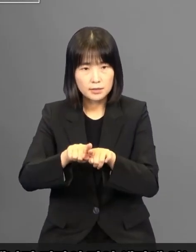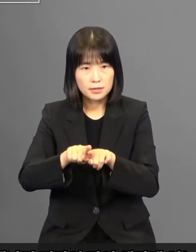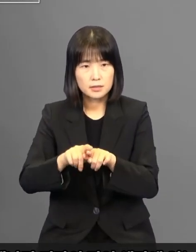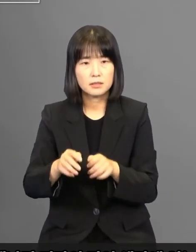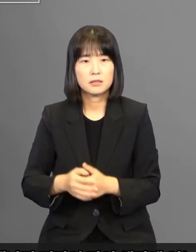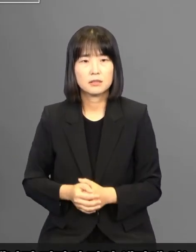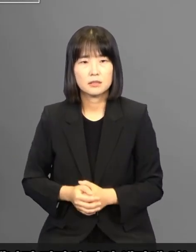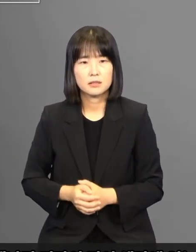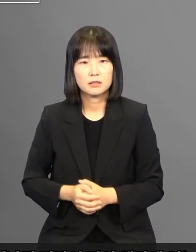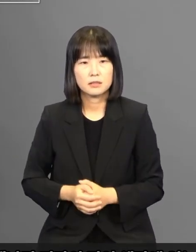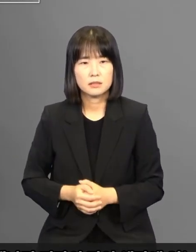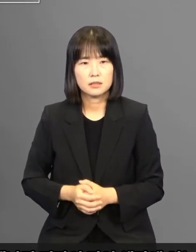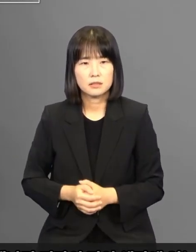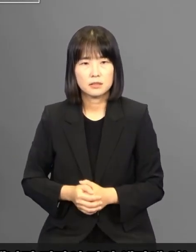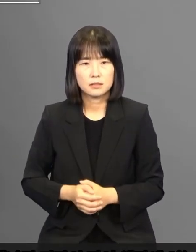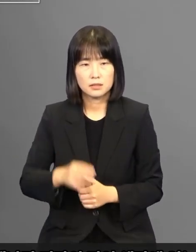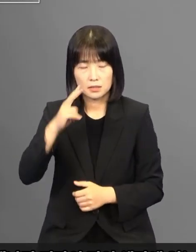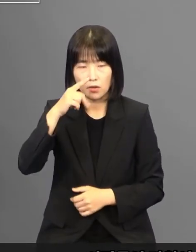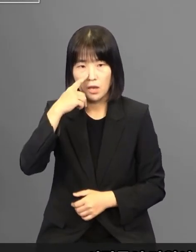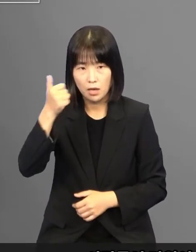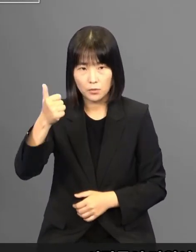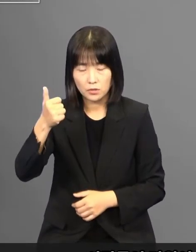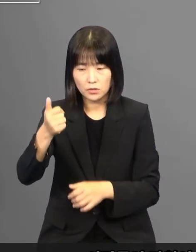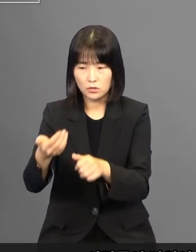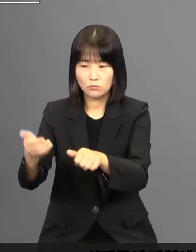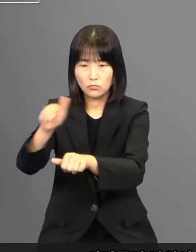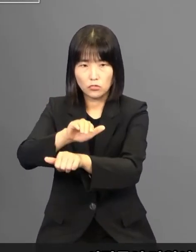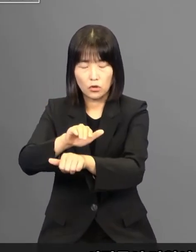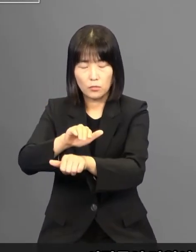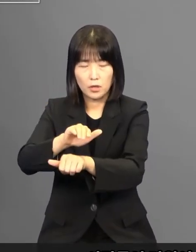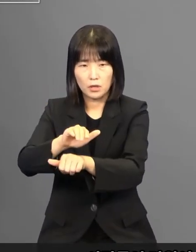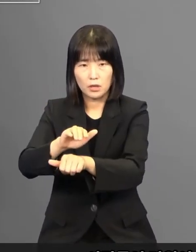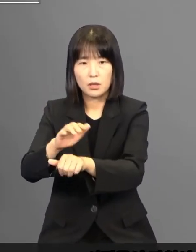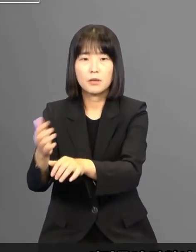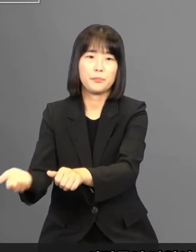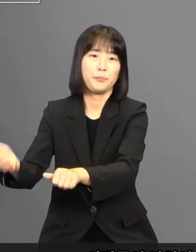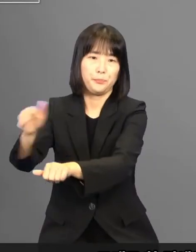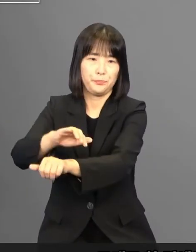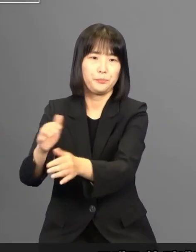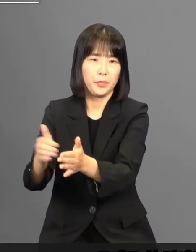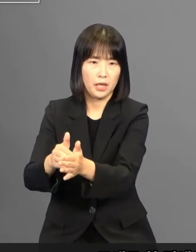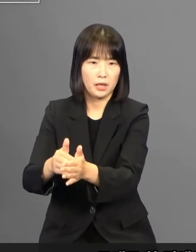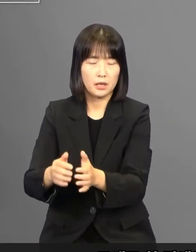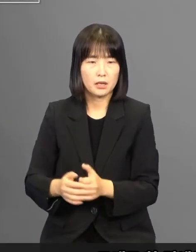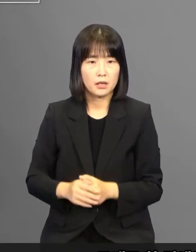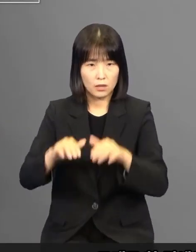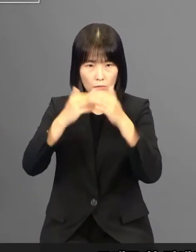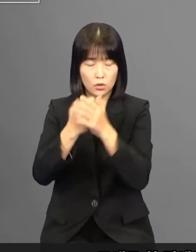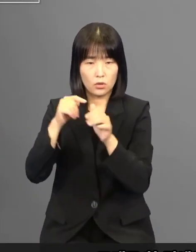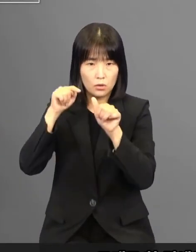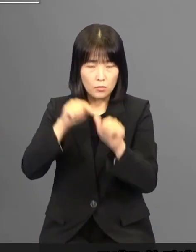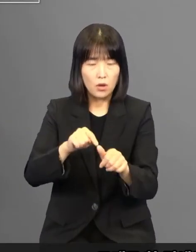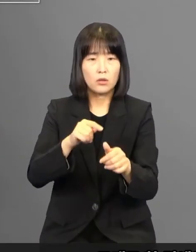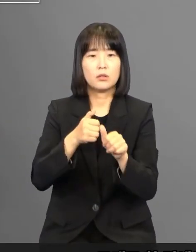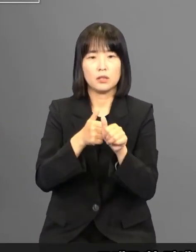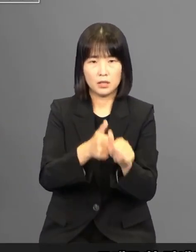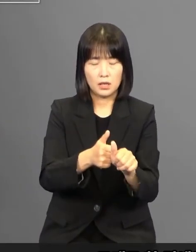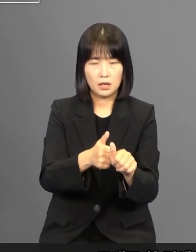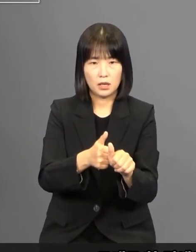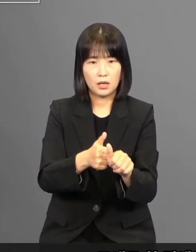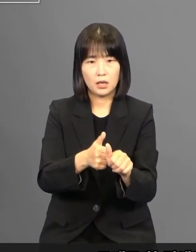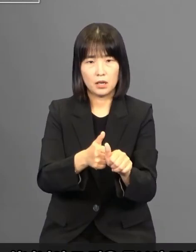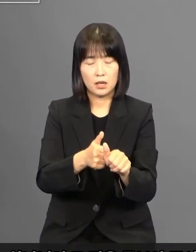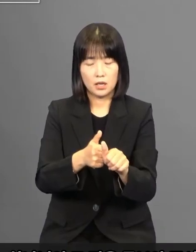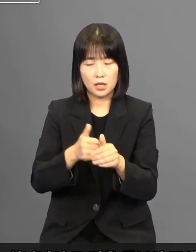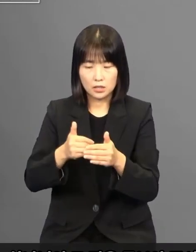있는 사울의 아버지 기스의 무덤에 합장하였다. 사람들이 다윗이 지시한 모든 명령을 따라서 그대로 한 뒤에야 어떤